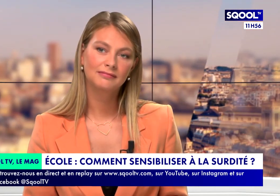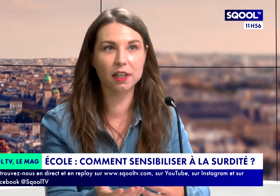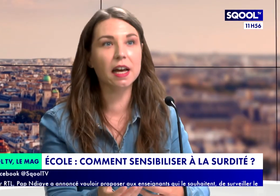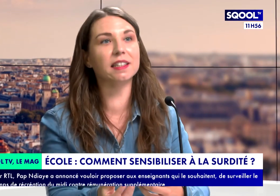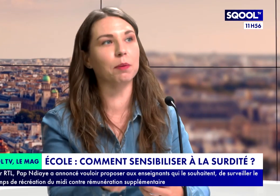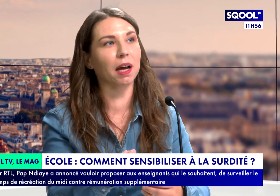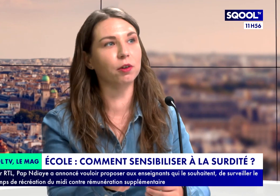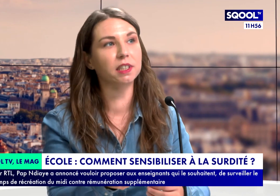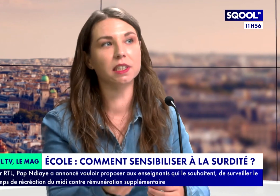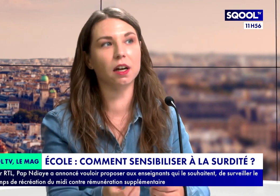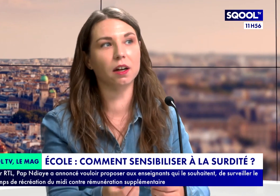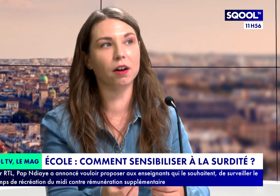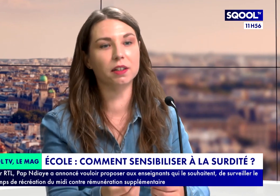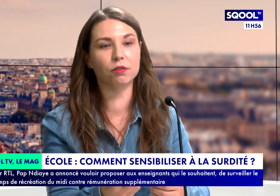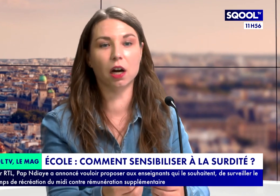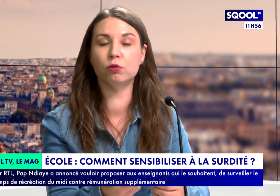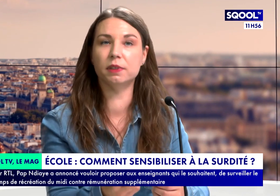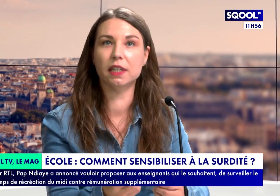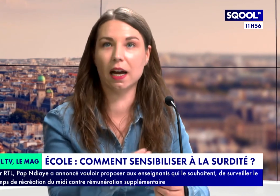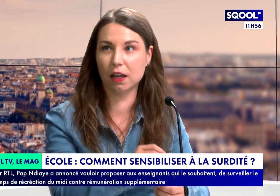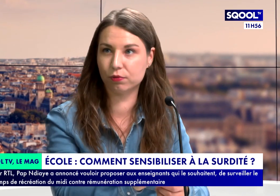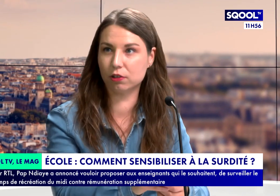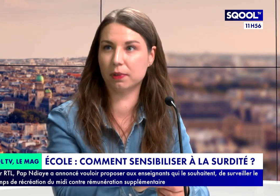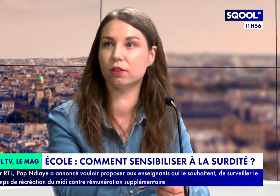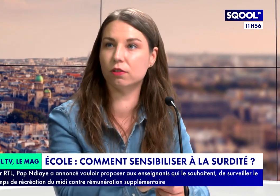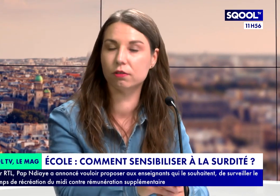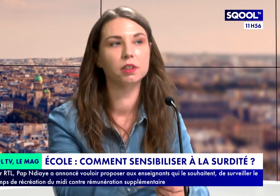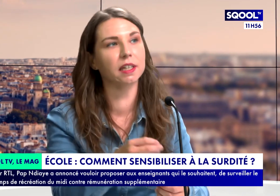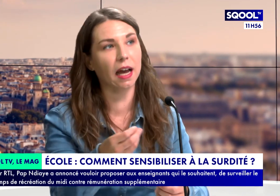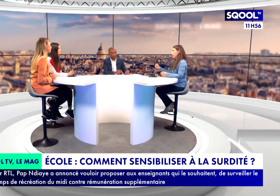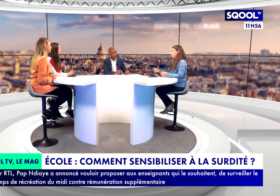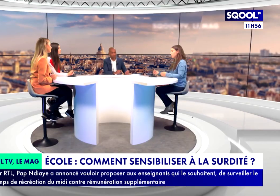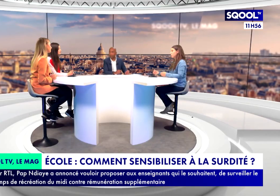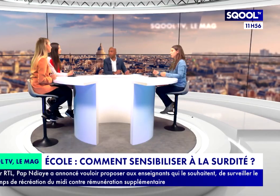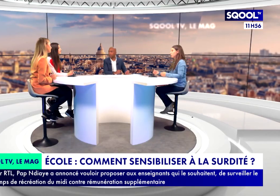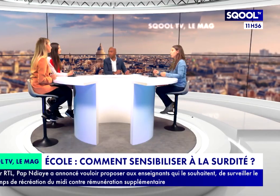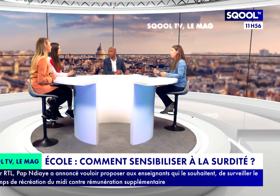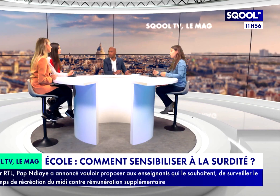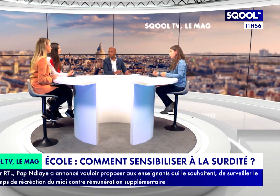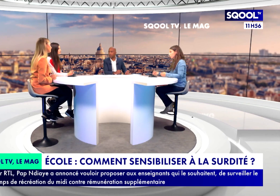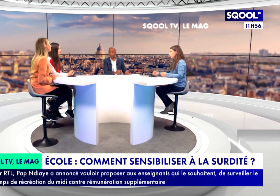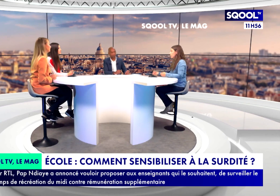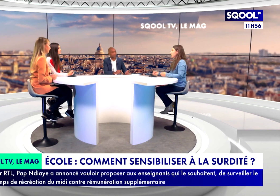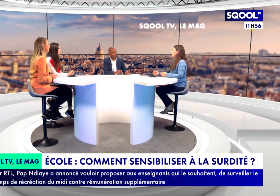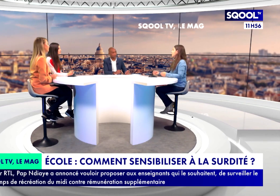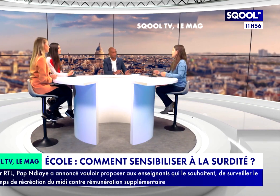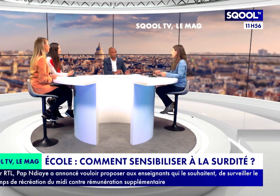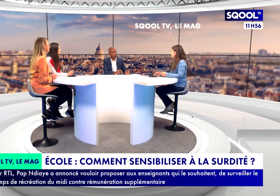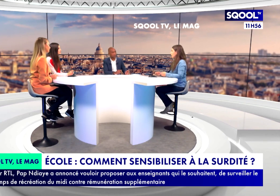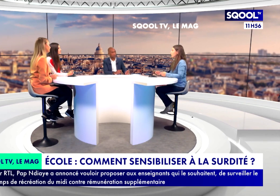Ça permet aussi d'avoir un public à la fois de personnes sourdes et à la fois de personnes entendantes. Et ça, c'est assez rare de